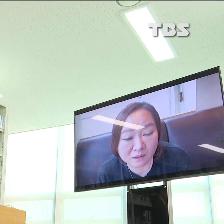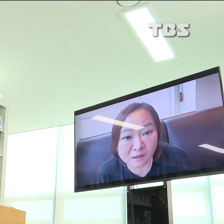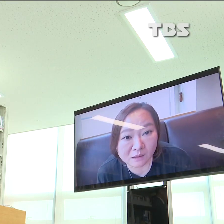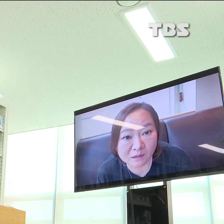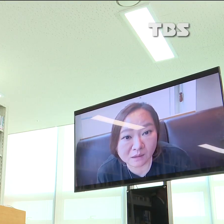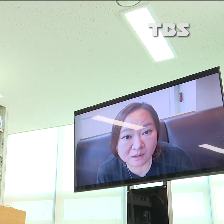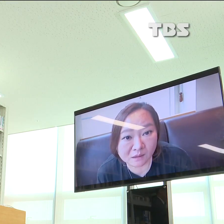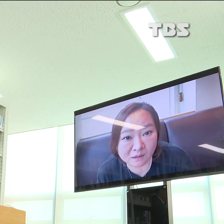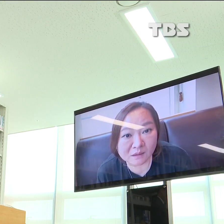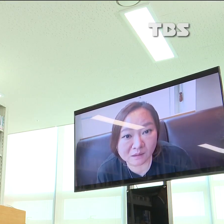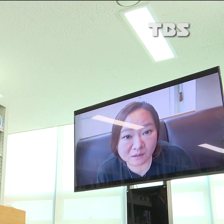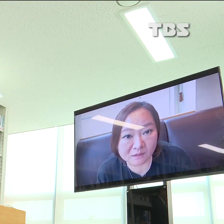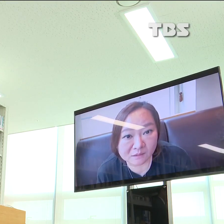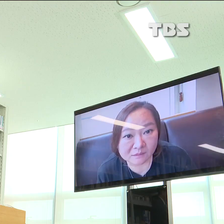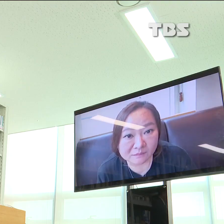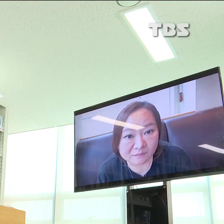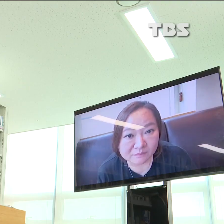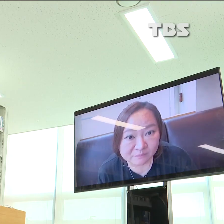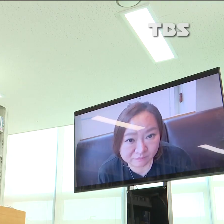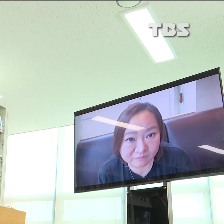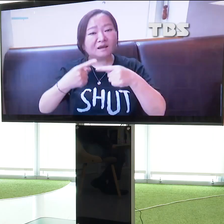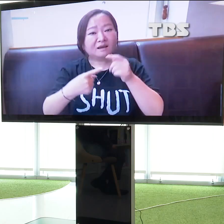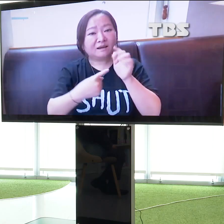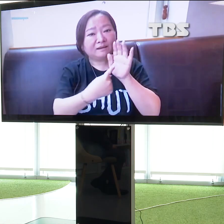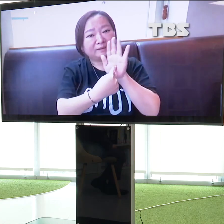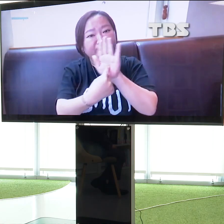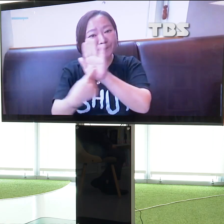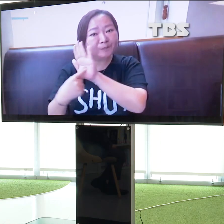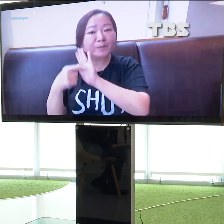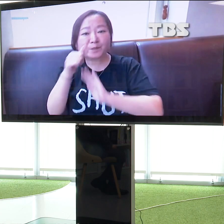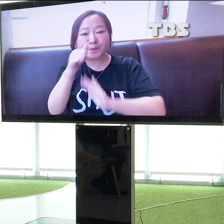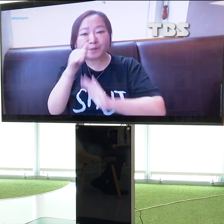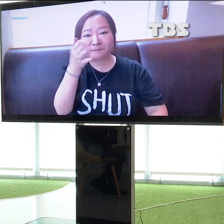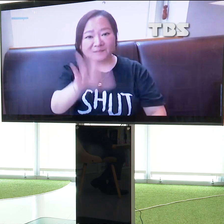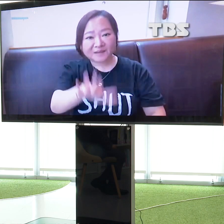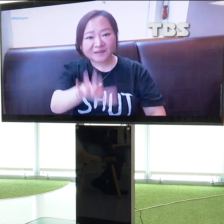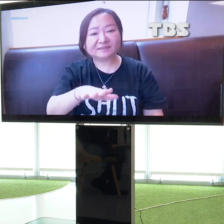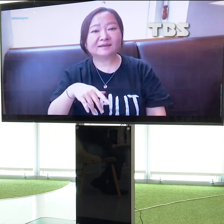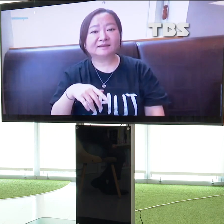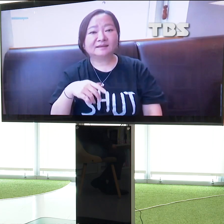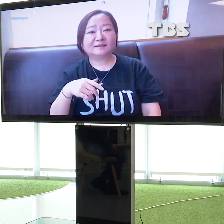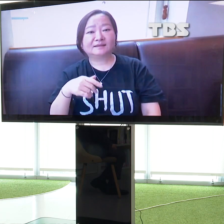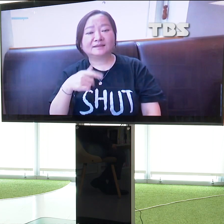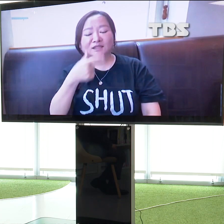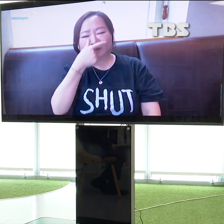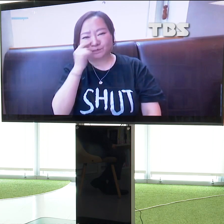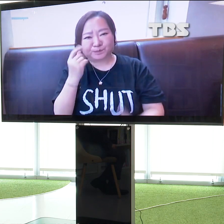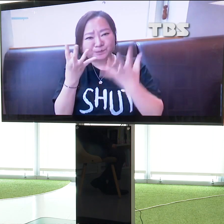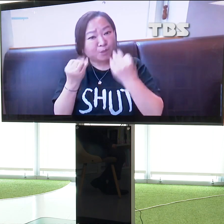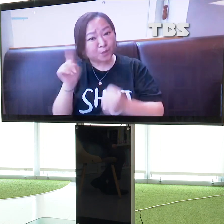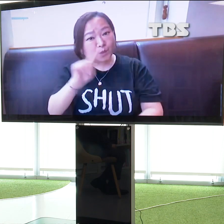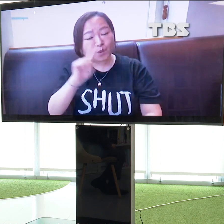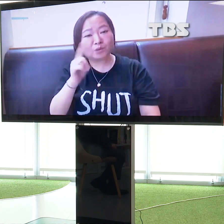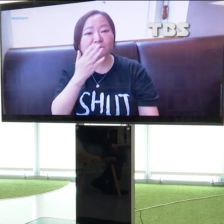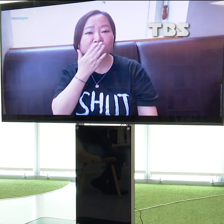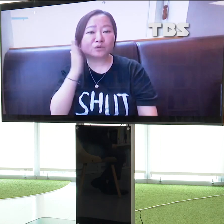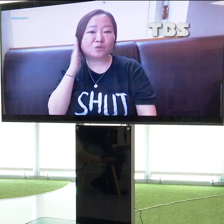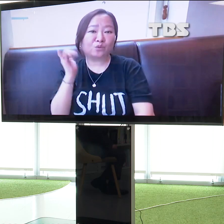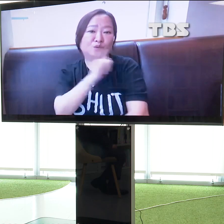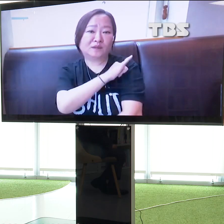점이 많을 것 같은데 어떤 점들이 있을까요? 말씀하신 대로 수어들이 요즘 많이 언론 매체에 많이 등장하면서 위상이